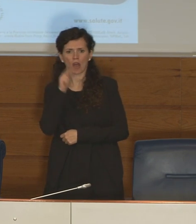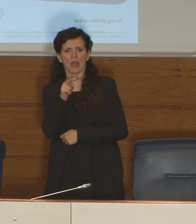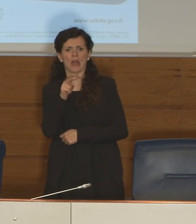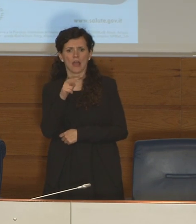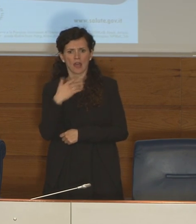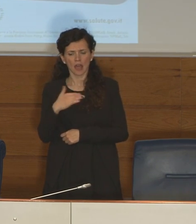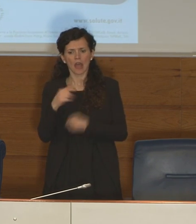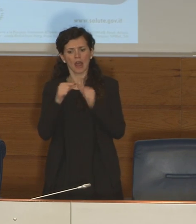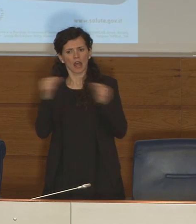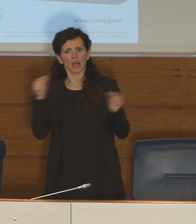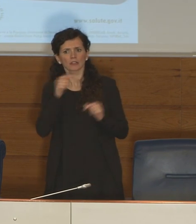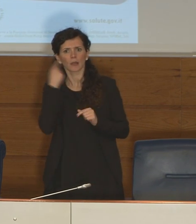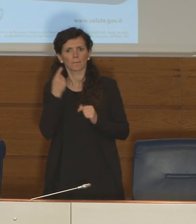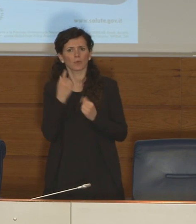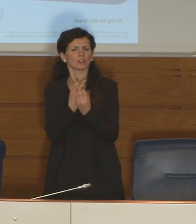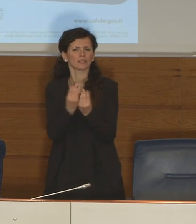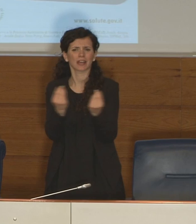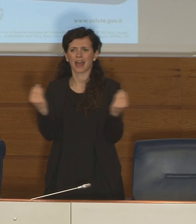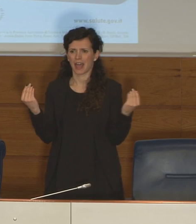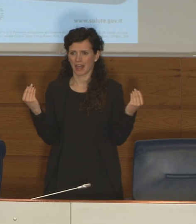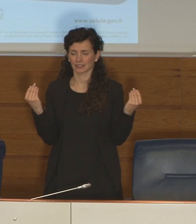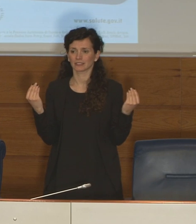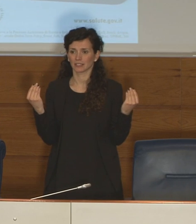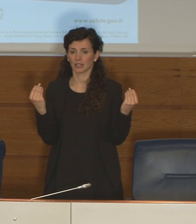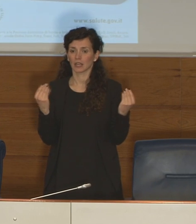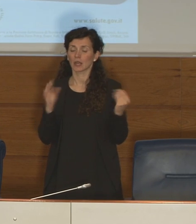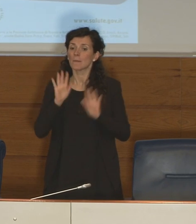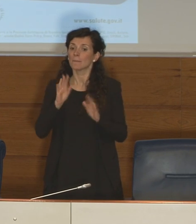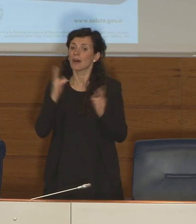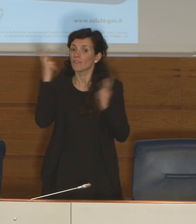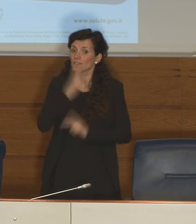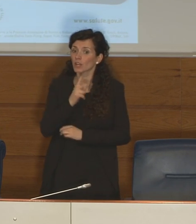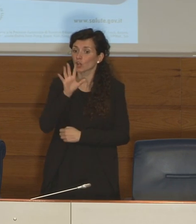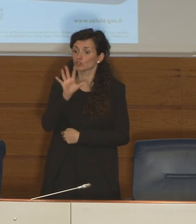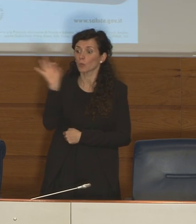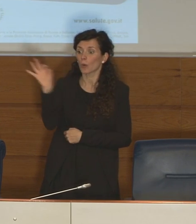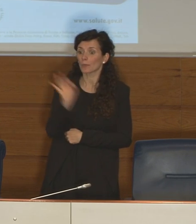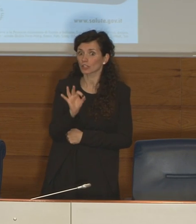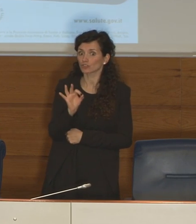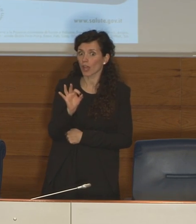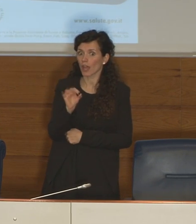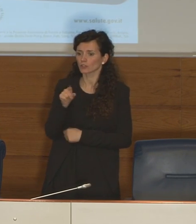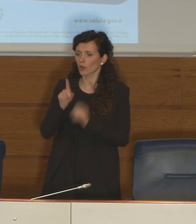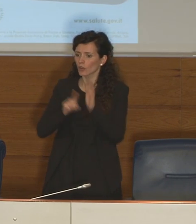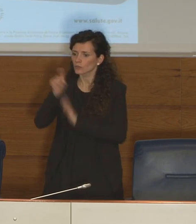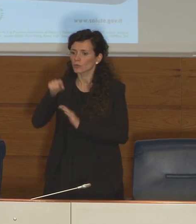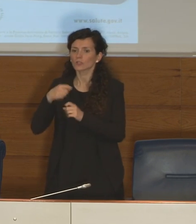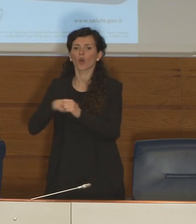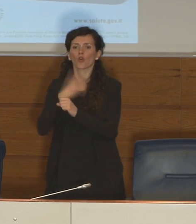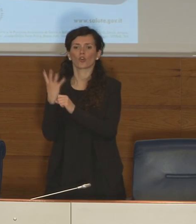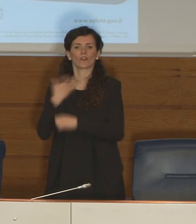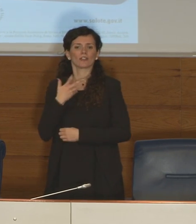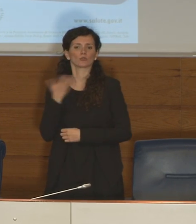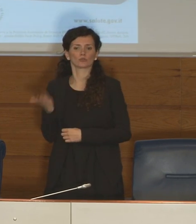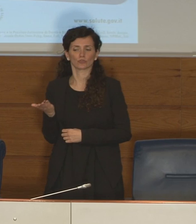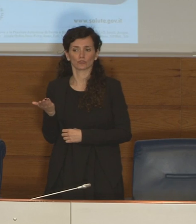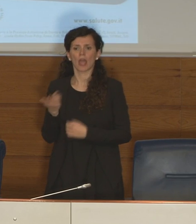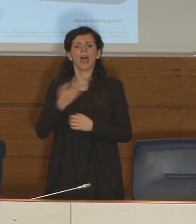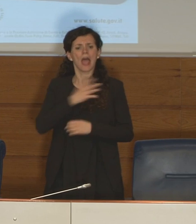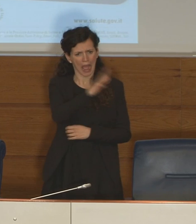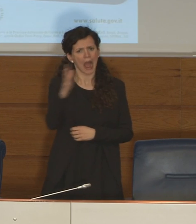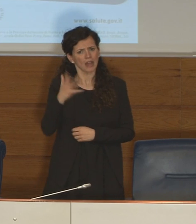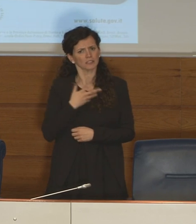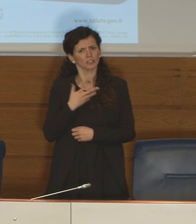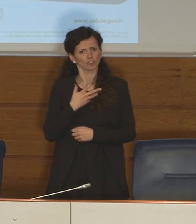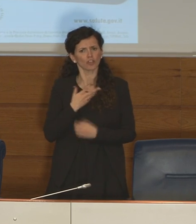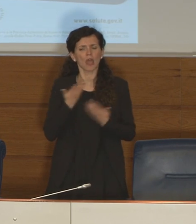vedete che solo una larghissima venga soltanto il 5 per cento poi sostanza è positivo tutti gli altri probabilmente hanno qualche cosa ma hanno